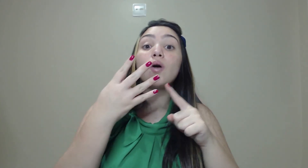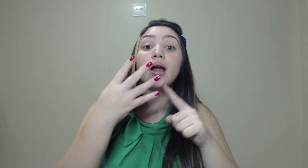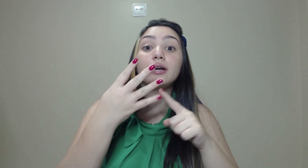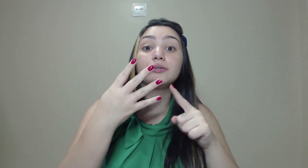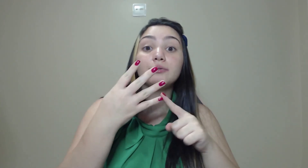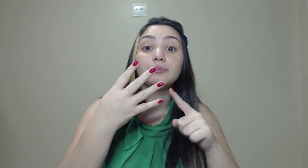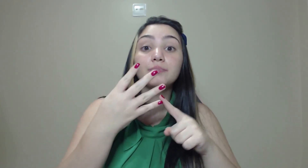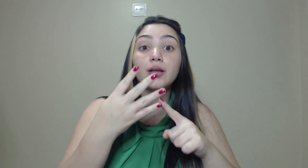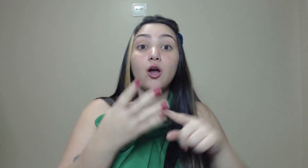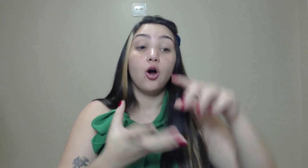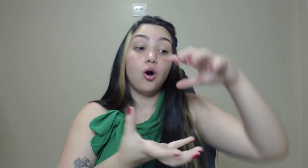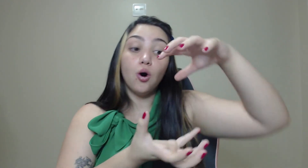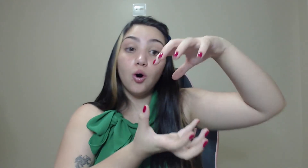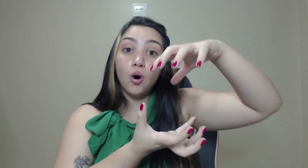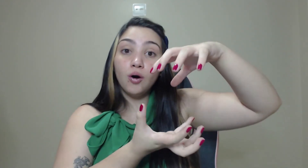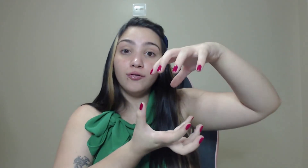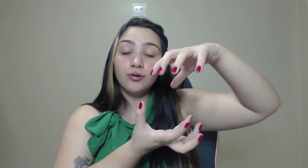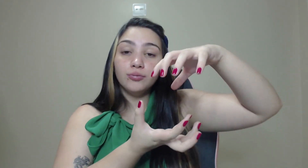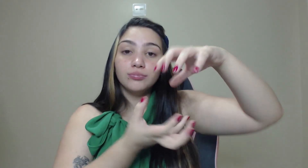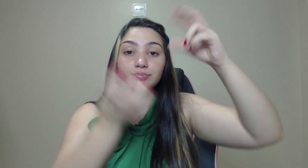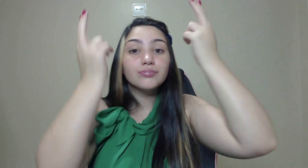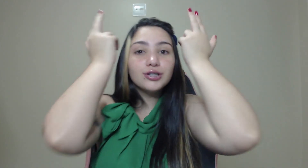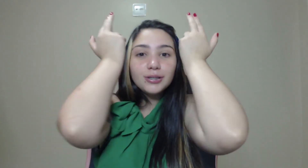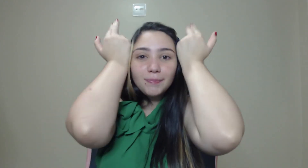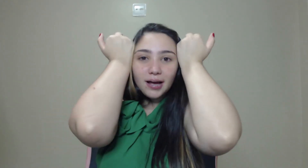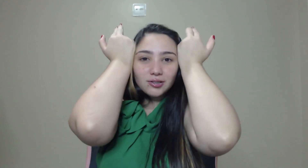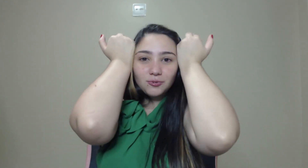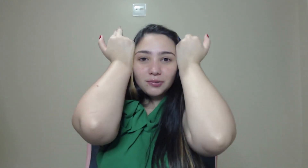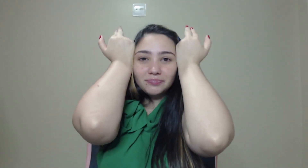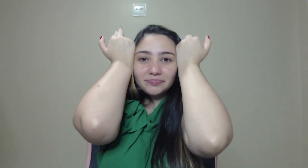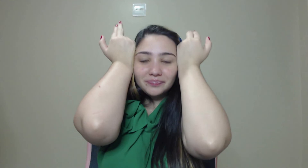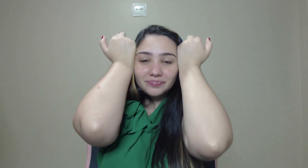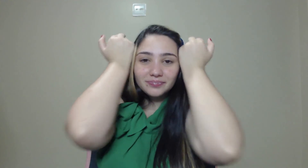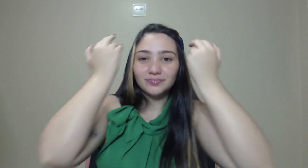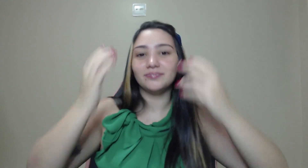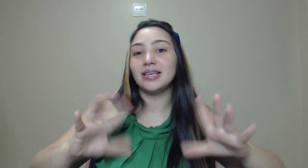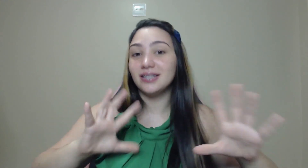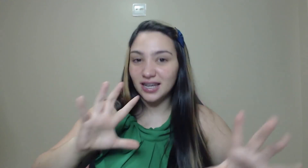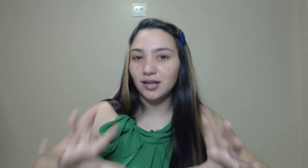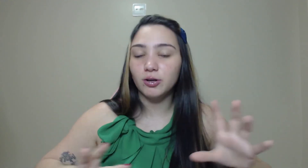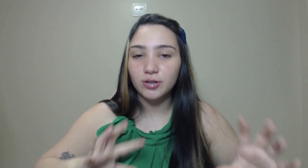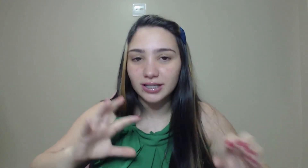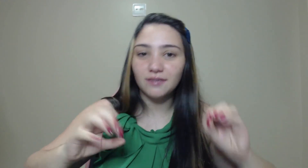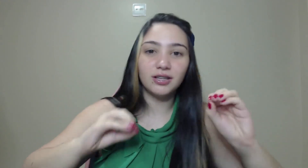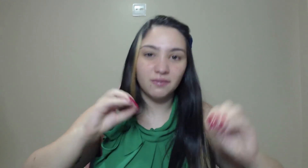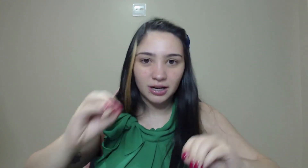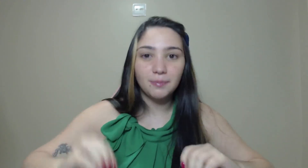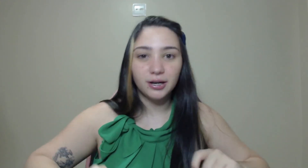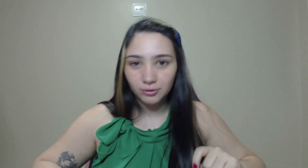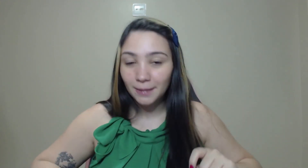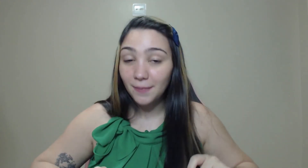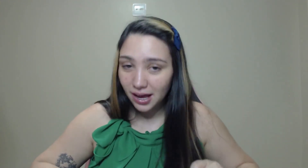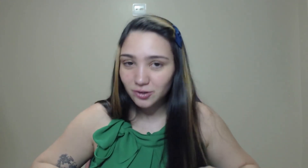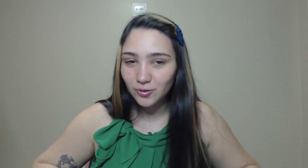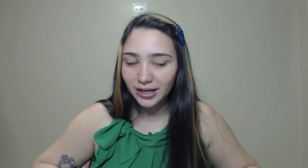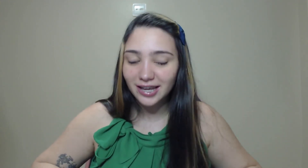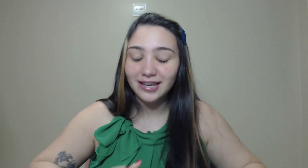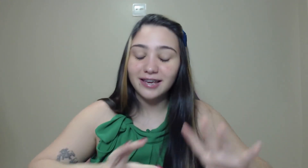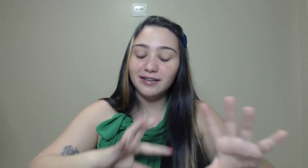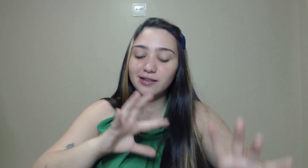Quarto, ovo de Páscoa. Esse daqui, quando eu escrevi, tava ali perto da Páscoa, né? E aí, então,